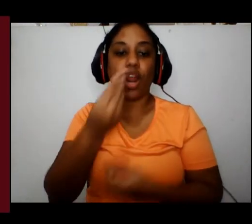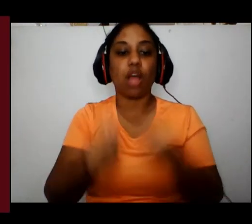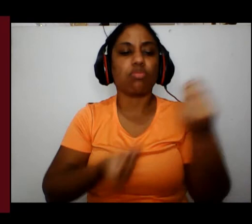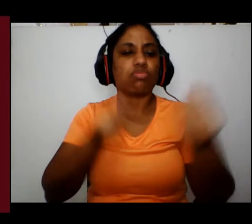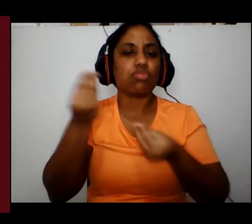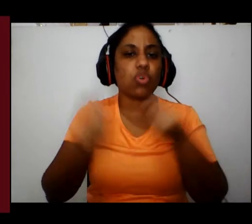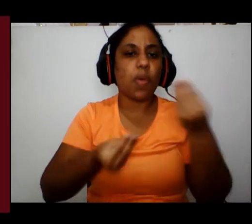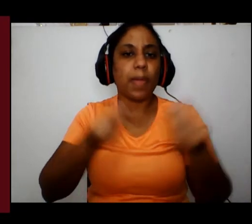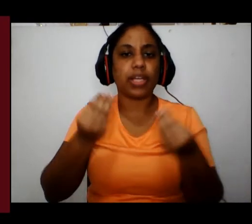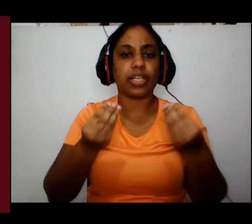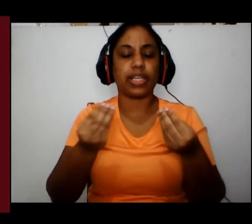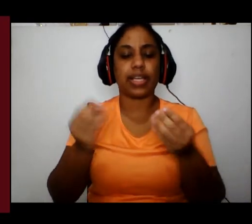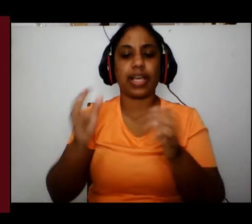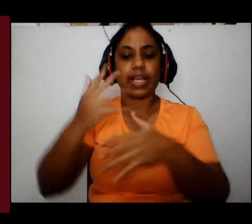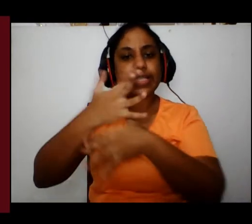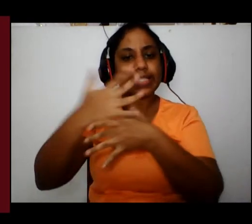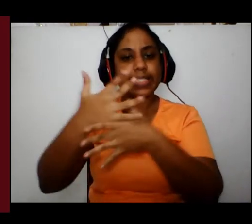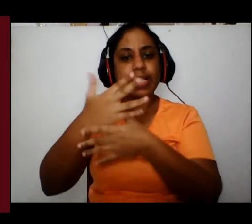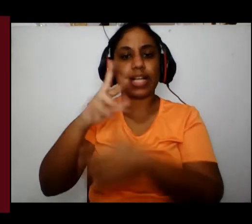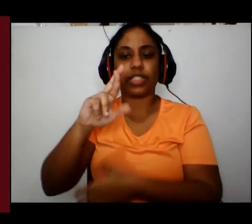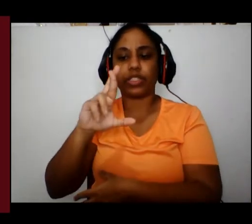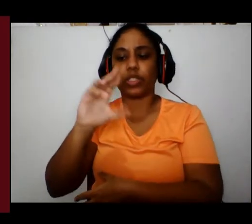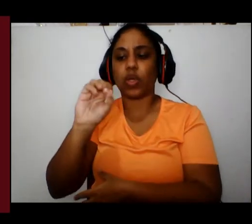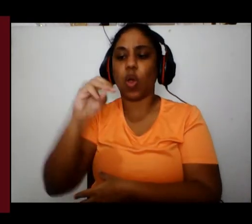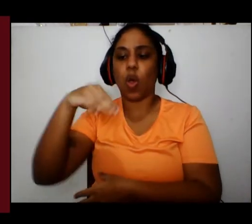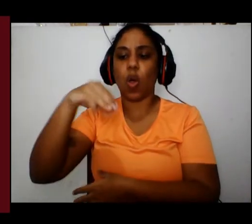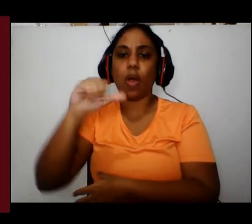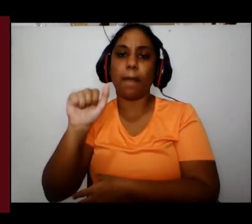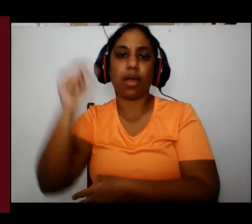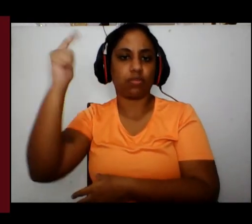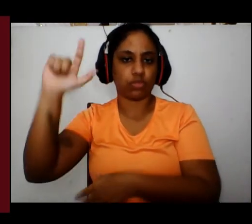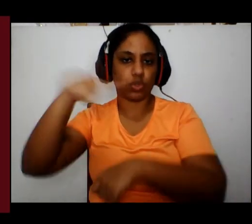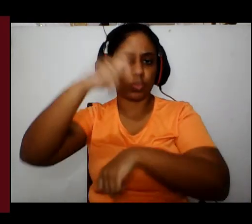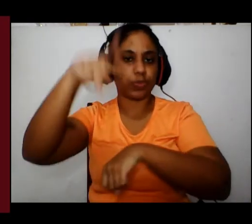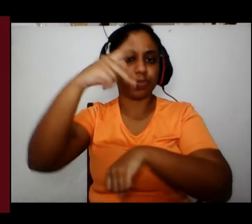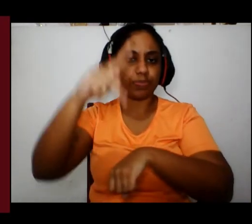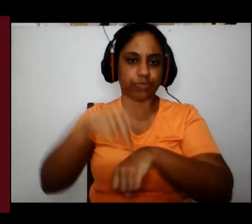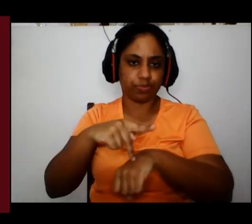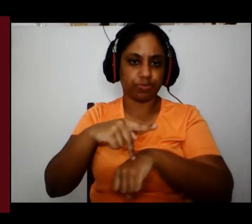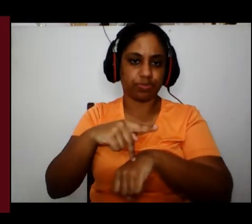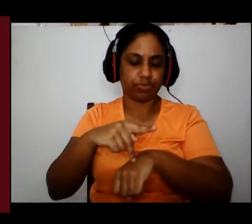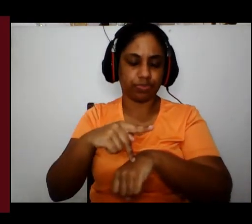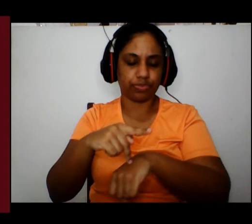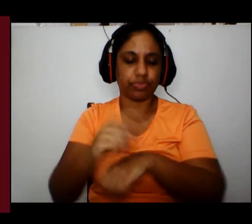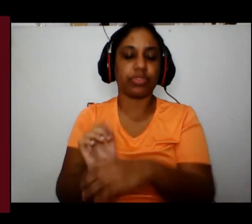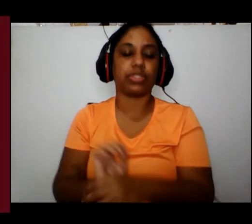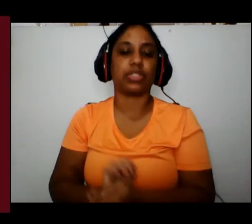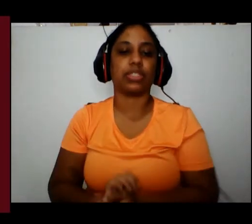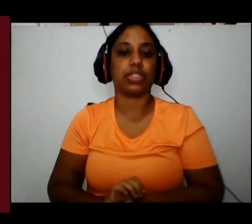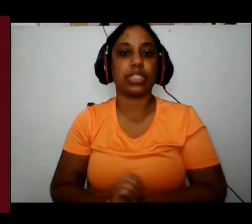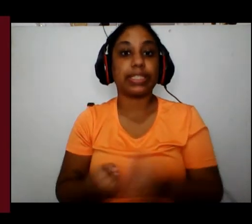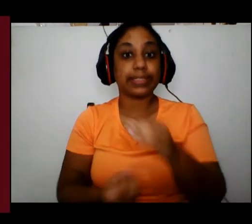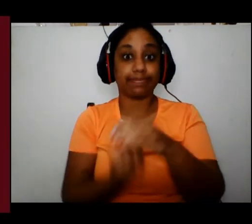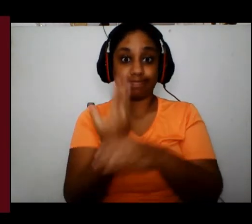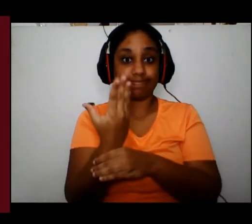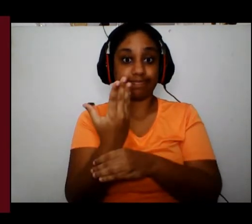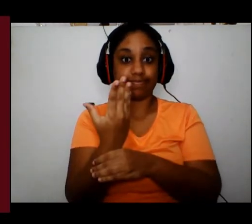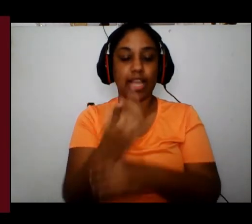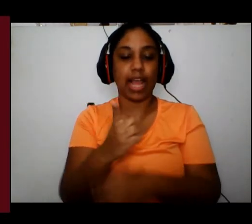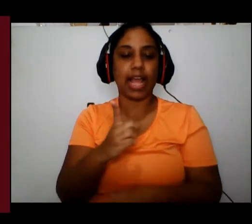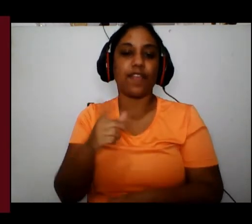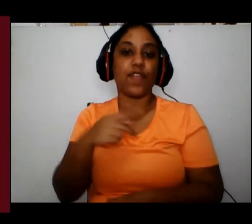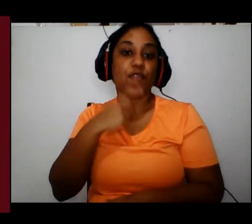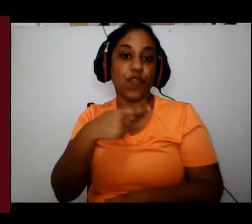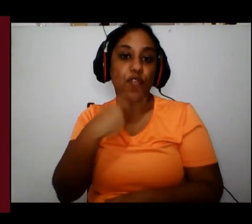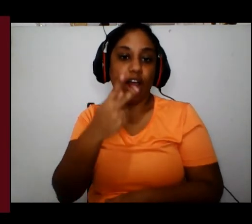como Roma foi fundada, foi originada. E nesse mito é contado que dois irmãos, Rômulo e